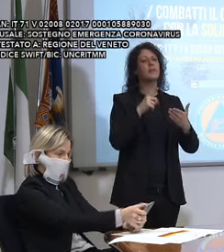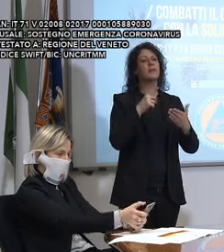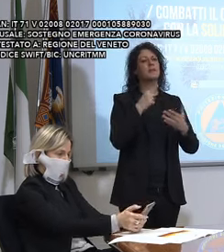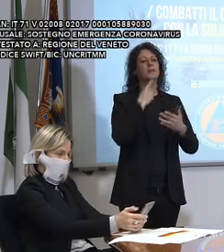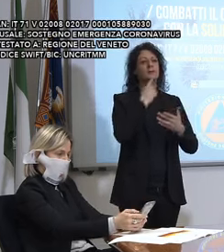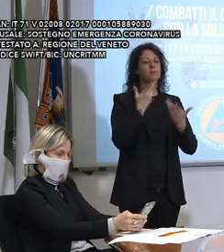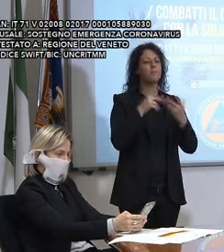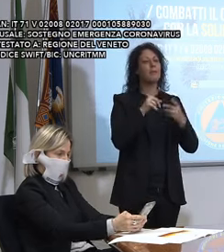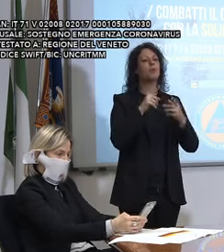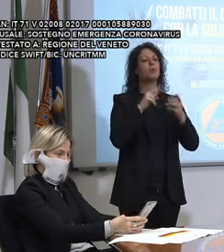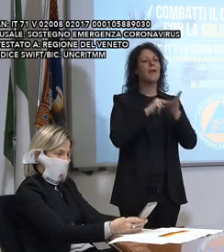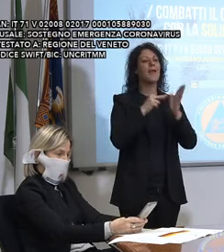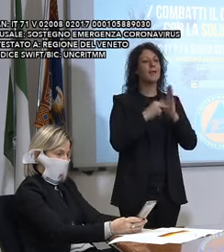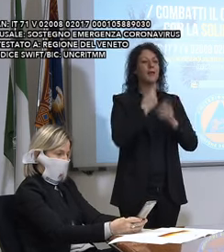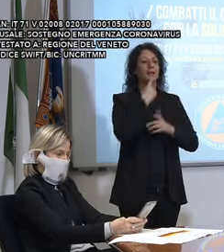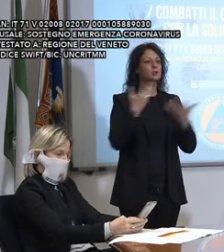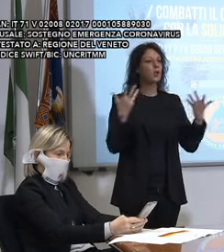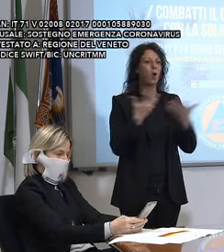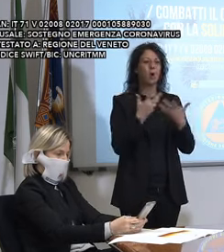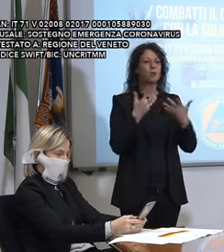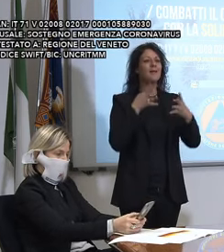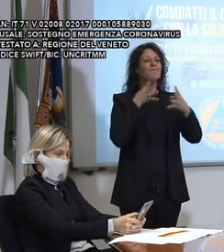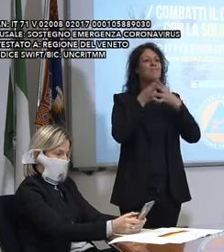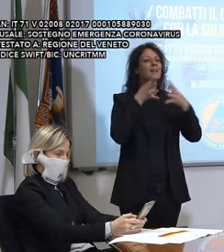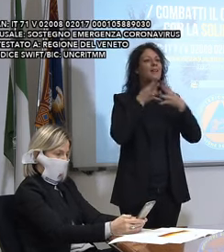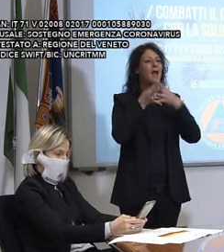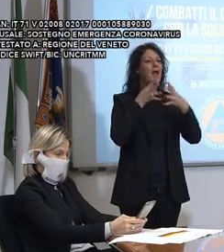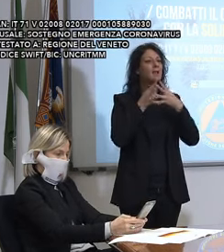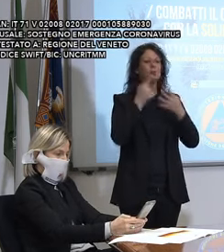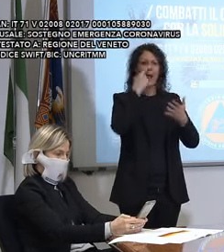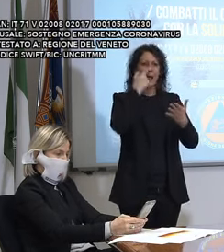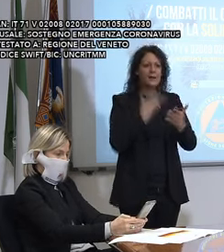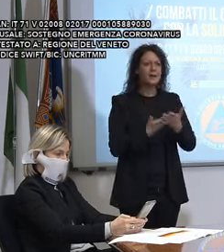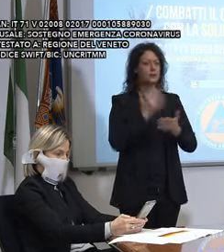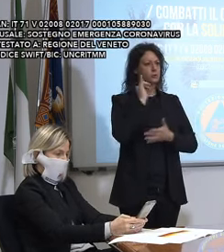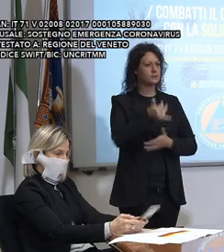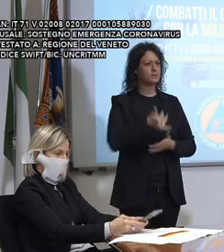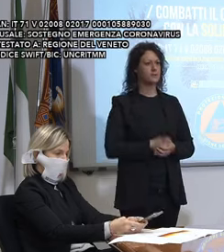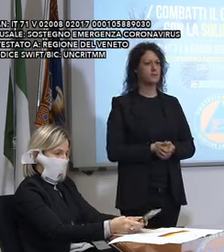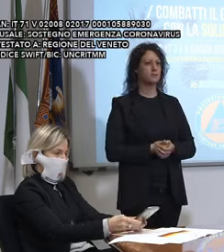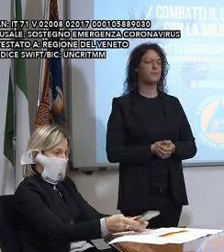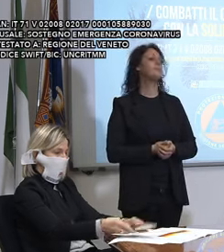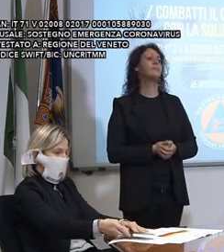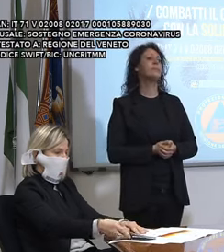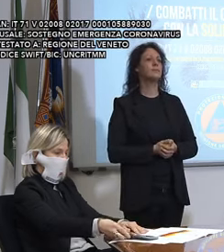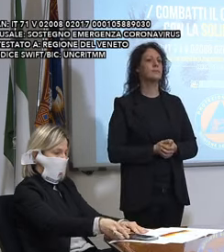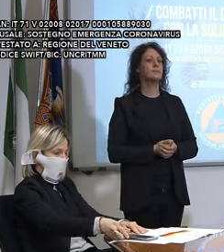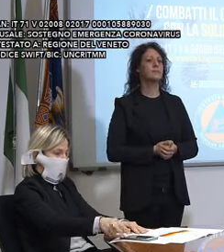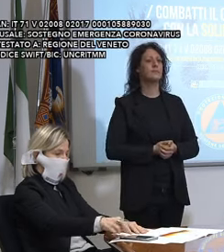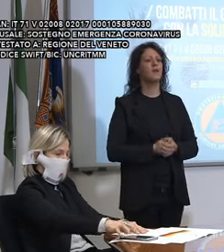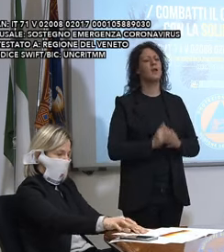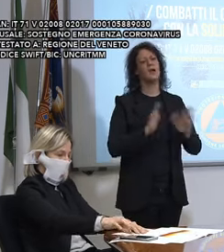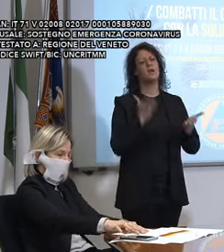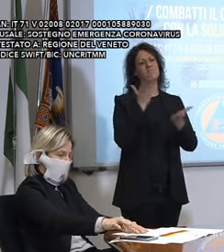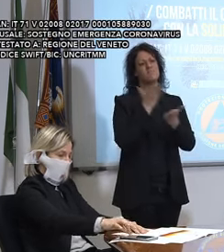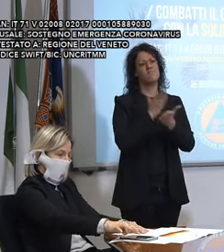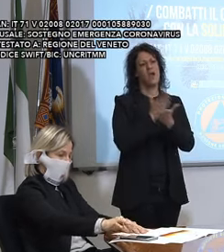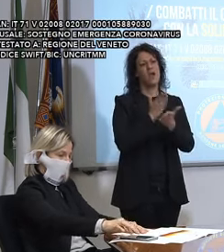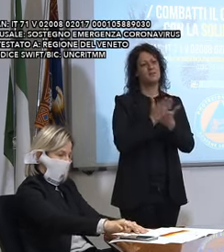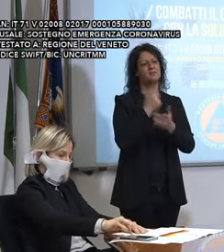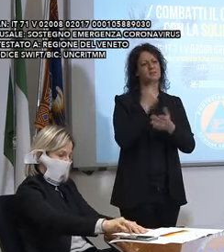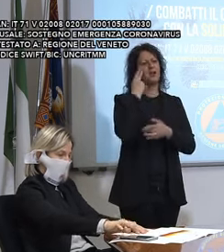fuori che il sistema di filtraggio è quello giusto. E finiamola con queste cretinate e star lì a dimostrare che spegne